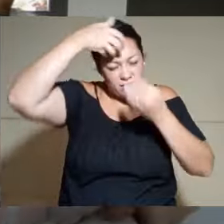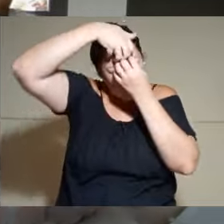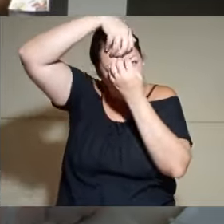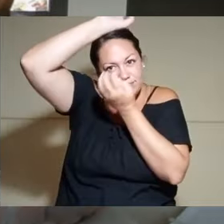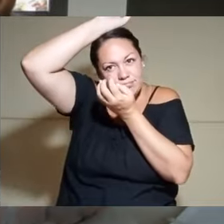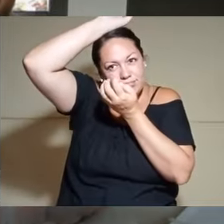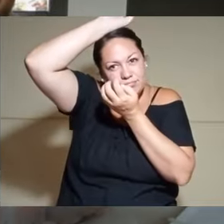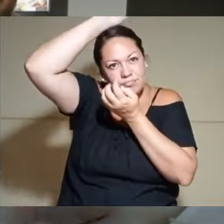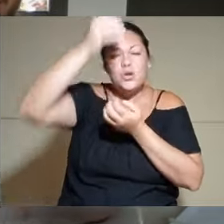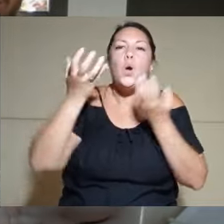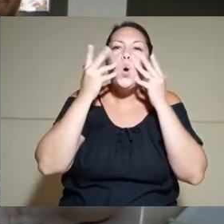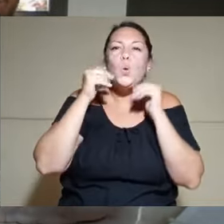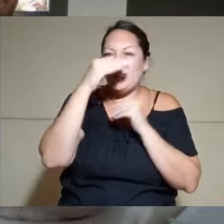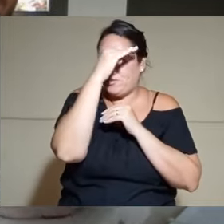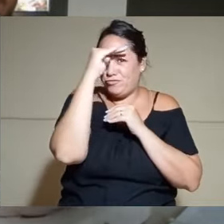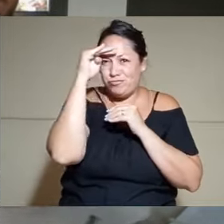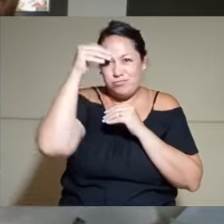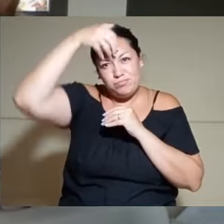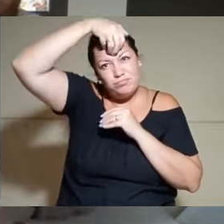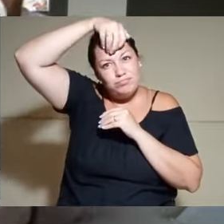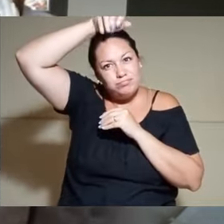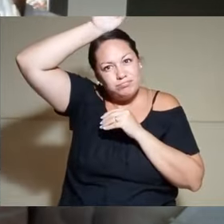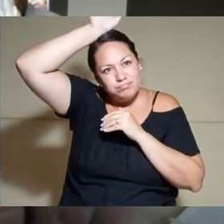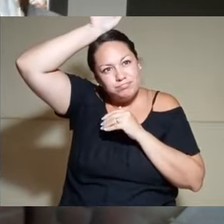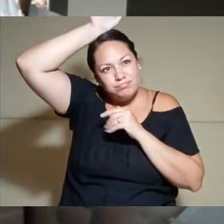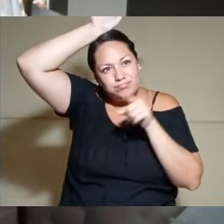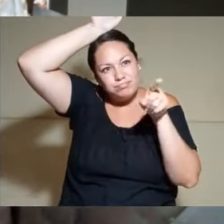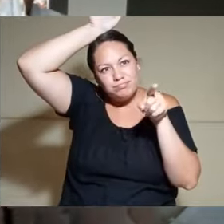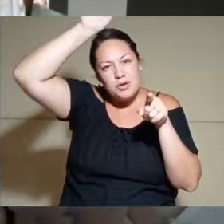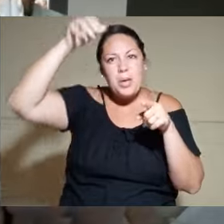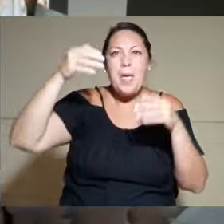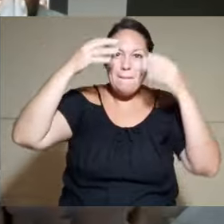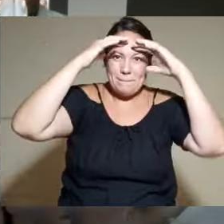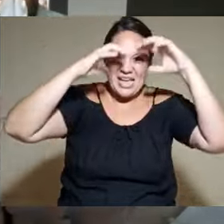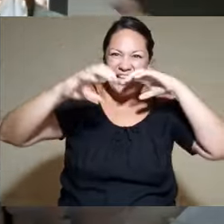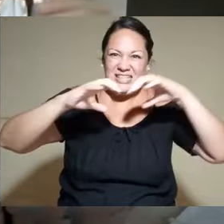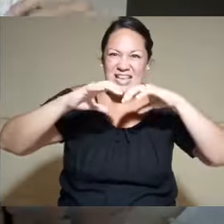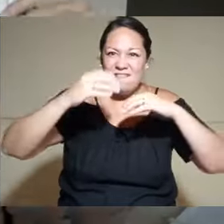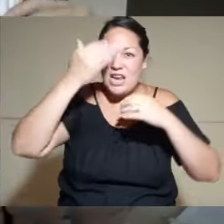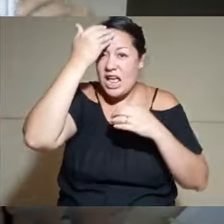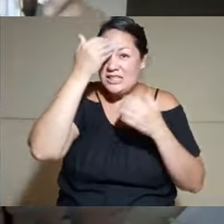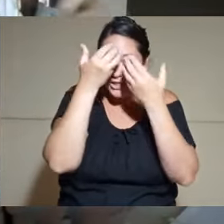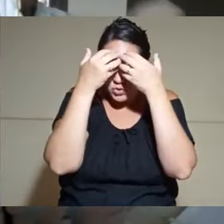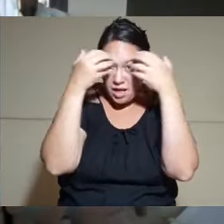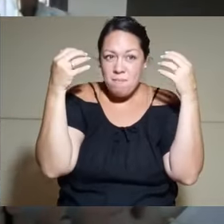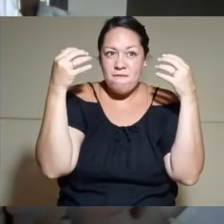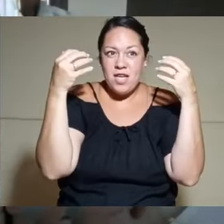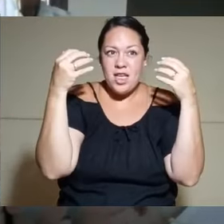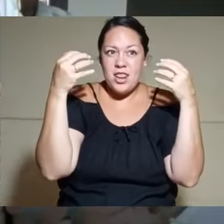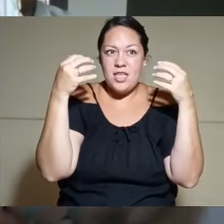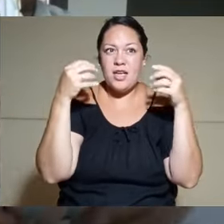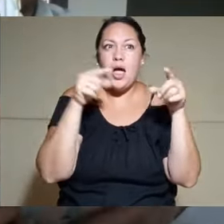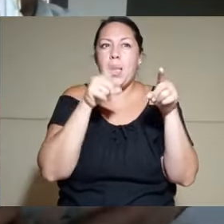cierto? Me voy a la parte anterior, ahora yo les abrí la frente, les corté el hueso y me encuentro